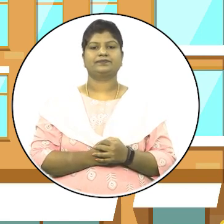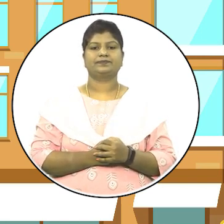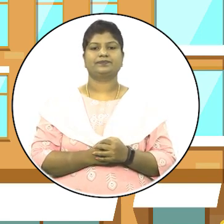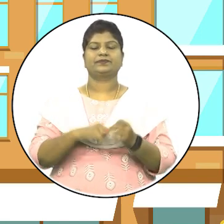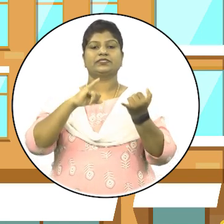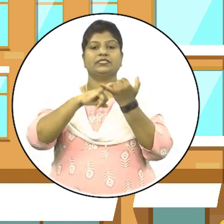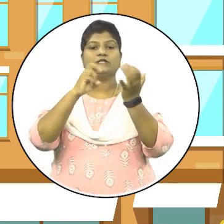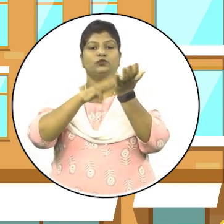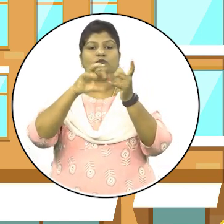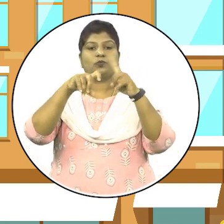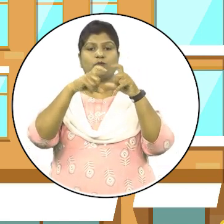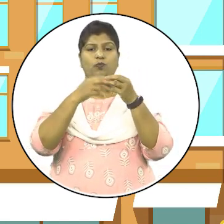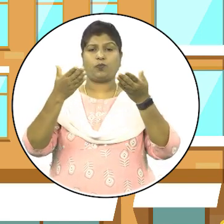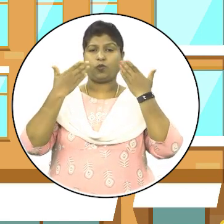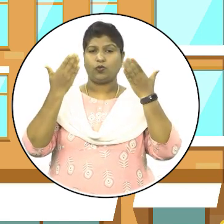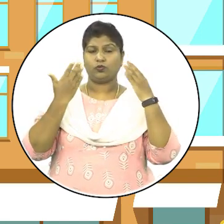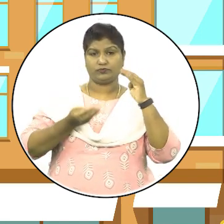धुआं,